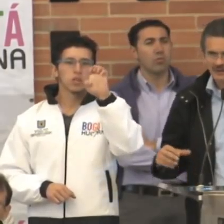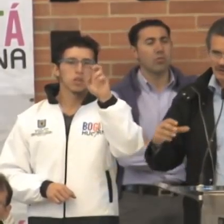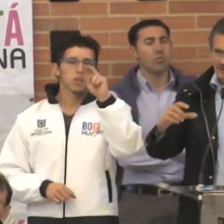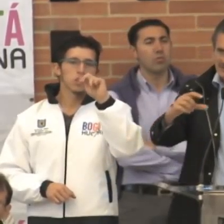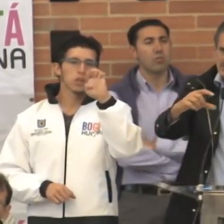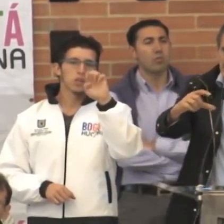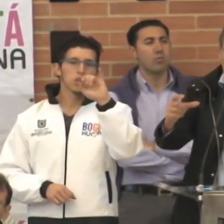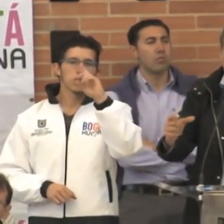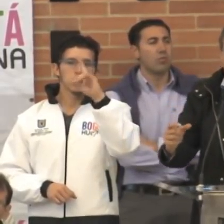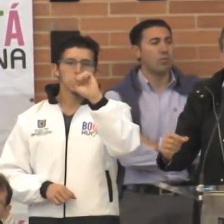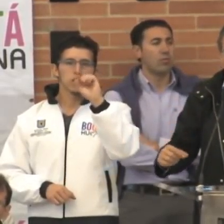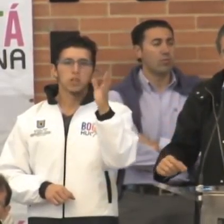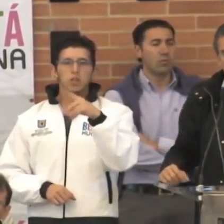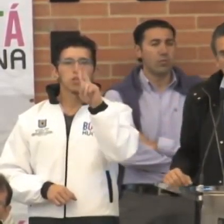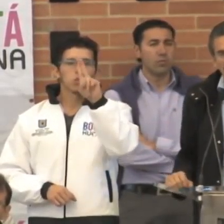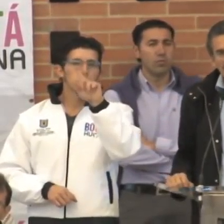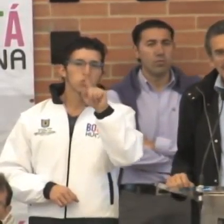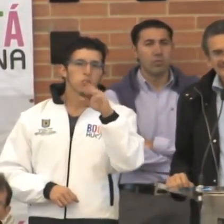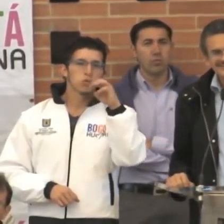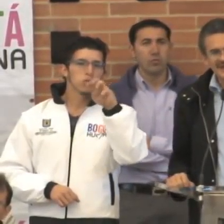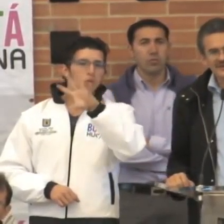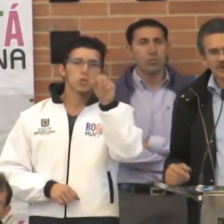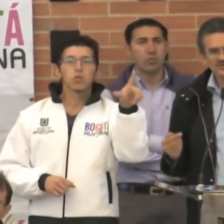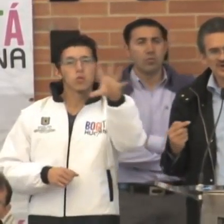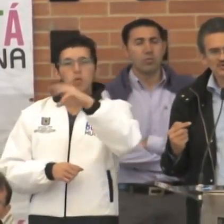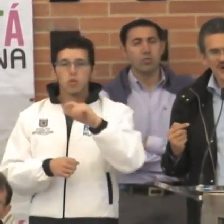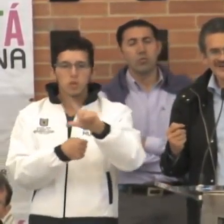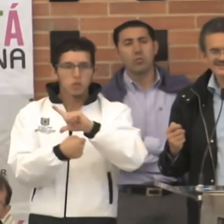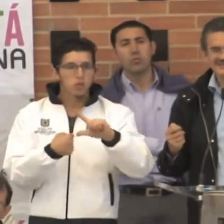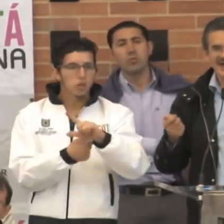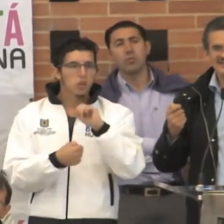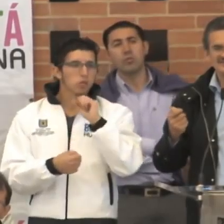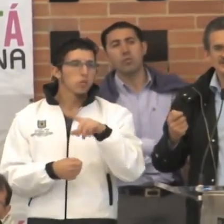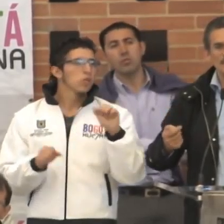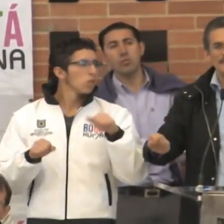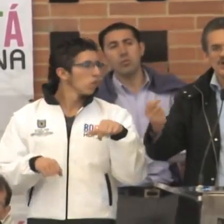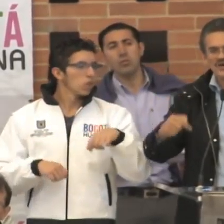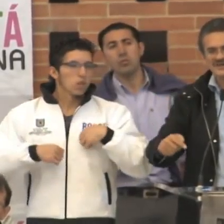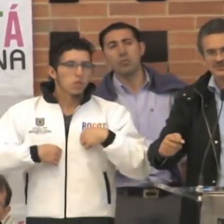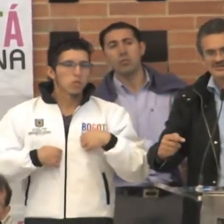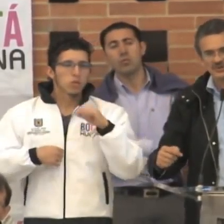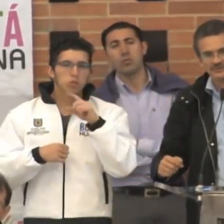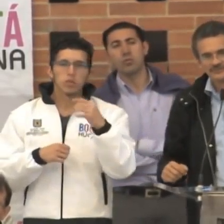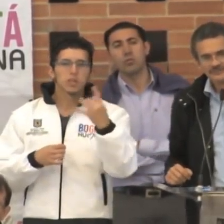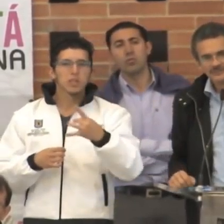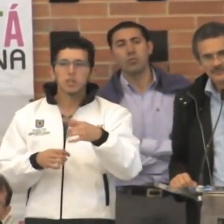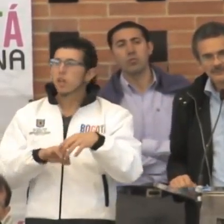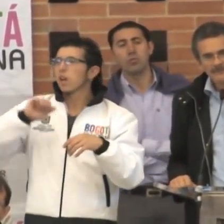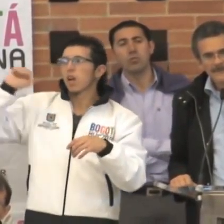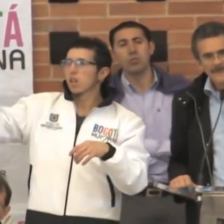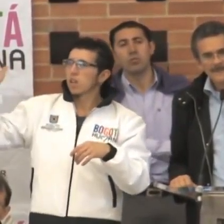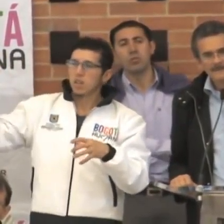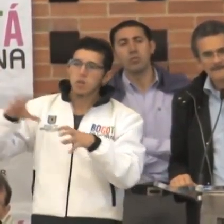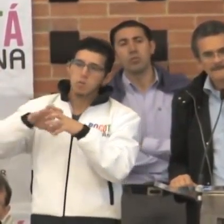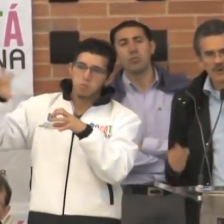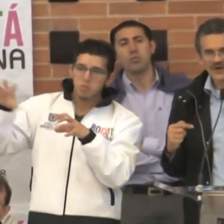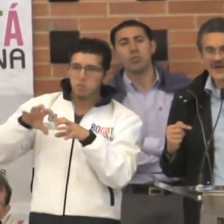Usme constituyen territorios en los cuales el distrito prioriza su acción.